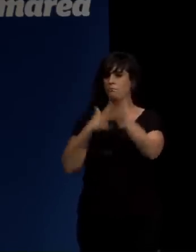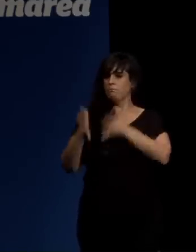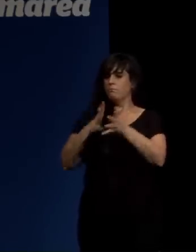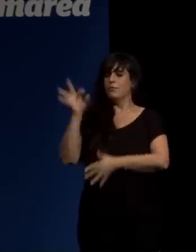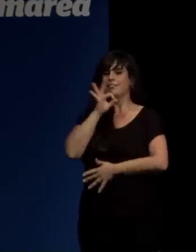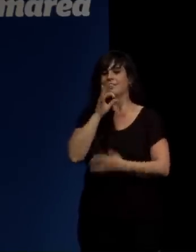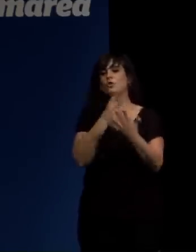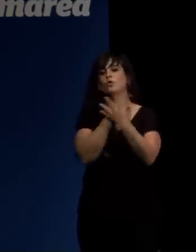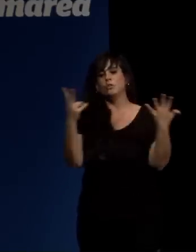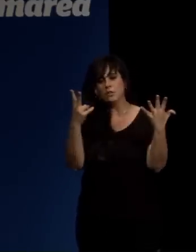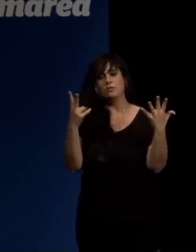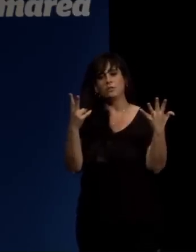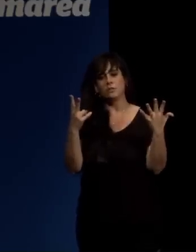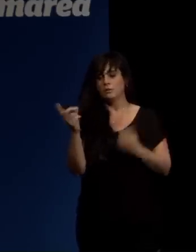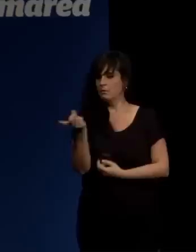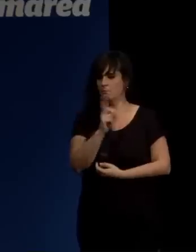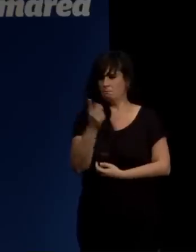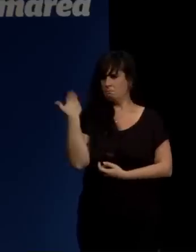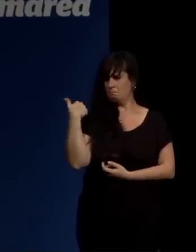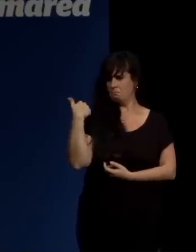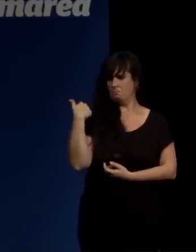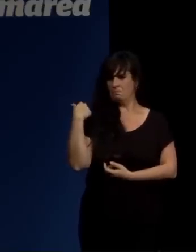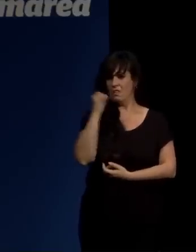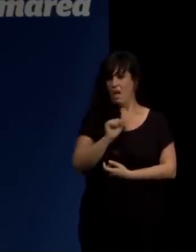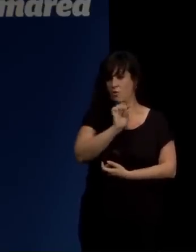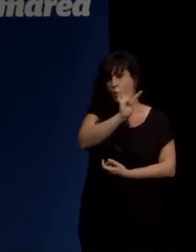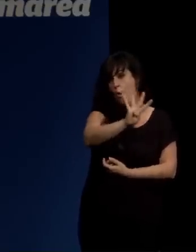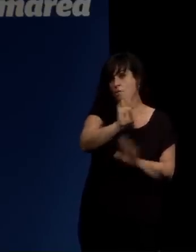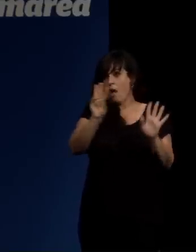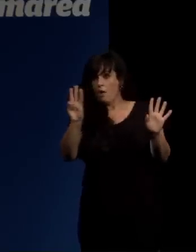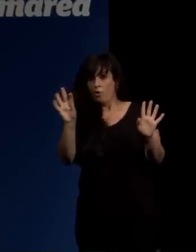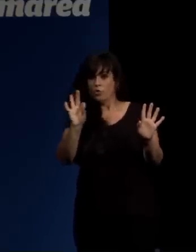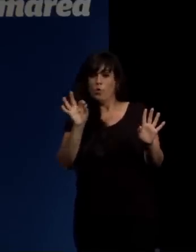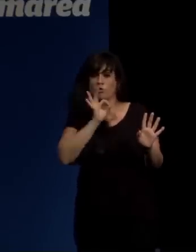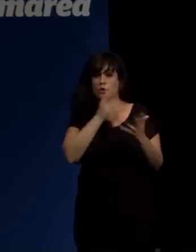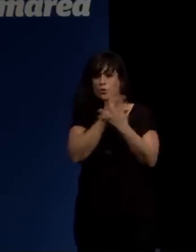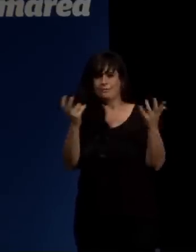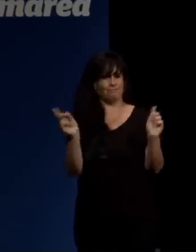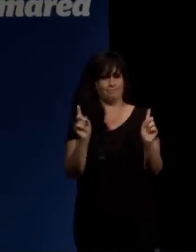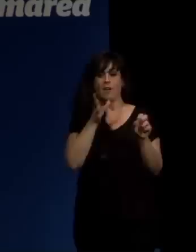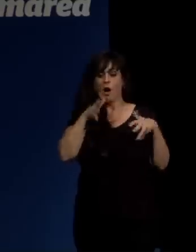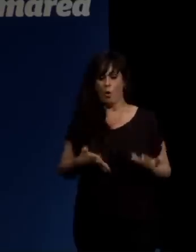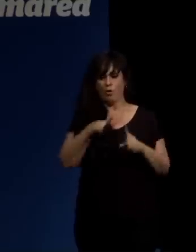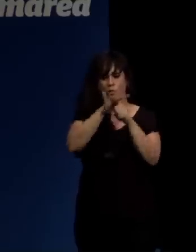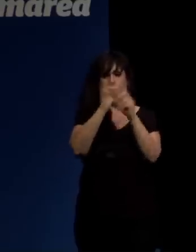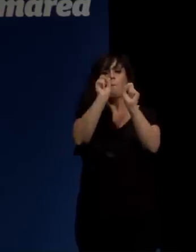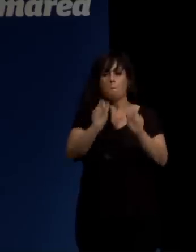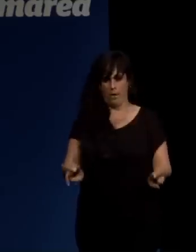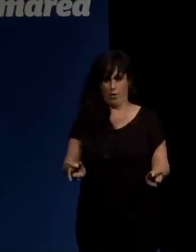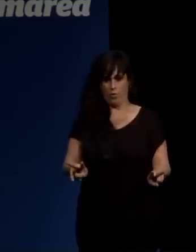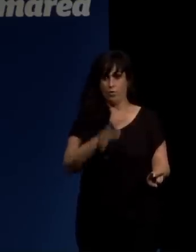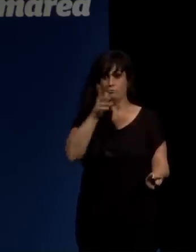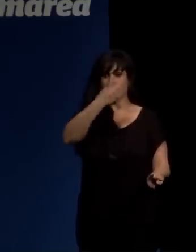acabou coa paz de Westfalia no ano 48 do século XVII. Non, moito pior. Estamos